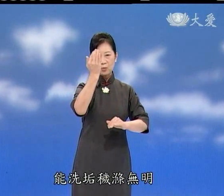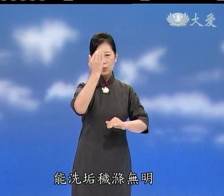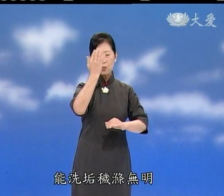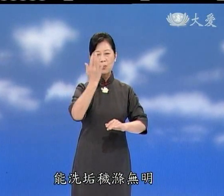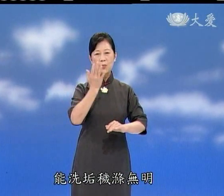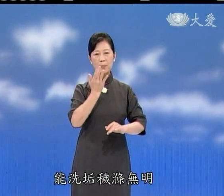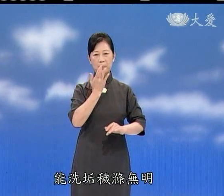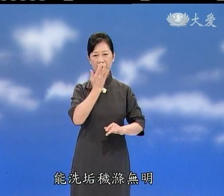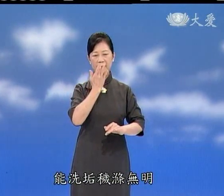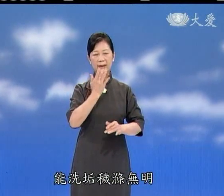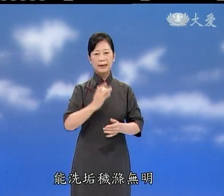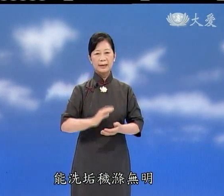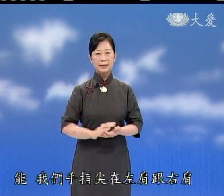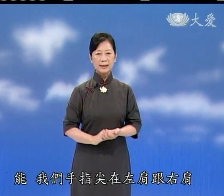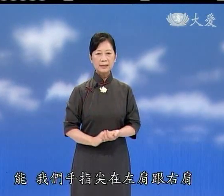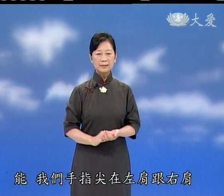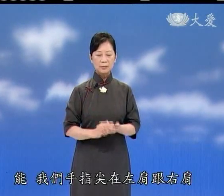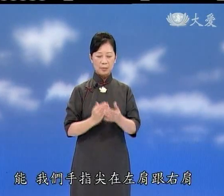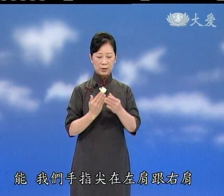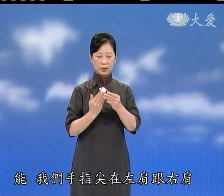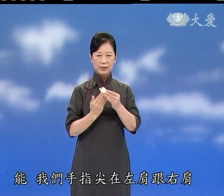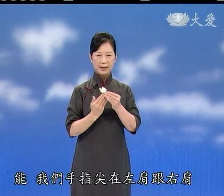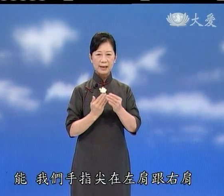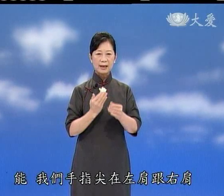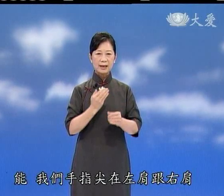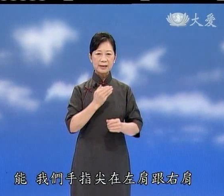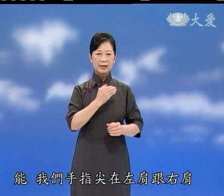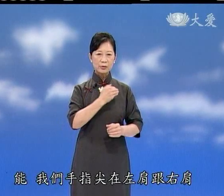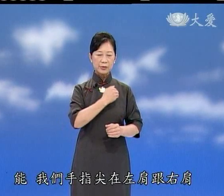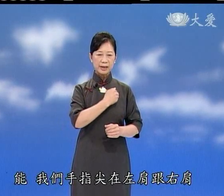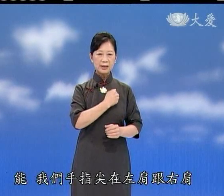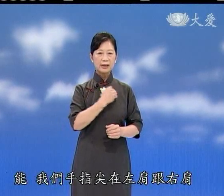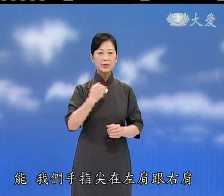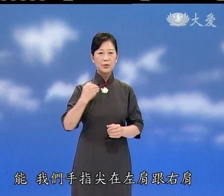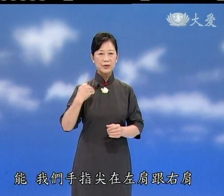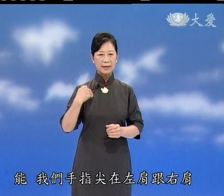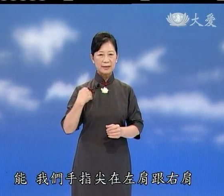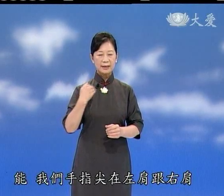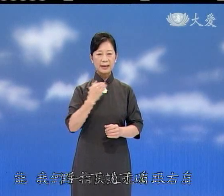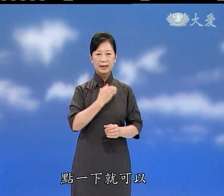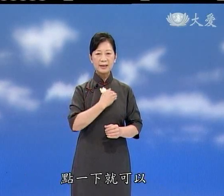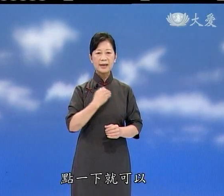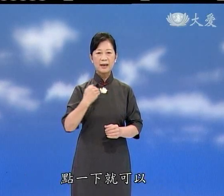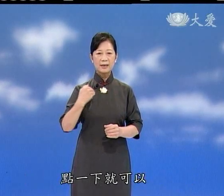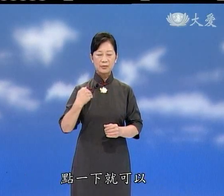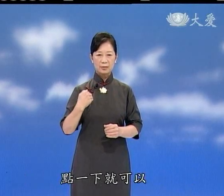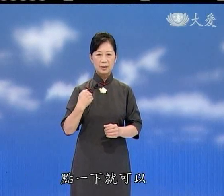无明，能我们手指间在左肩跟右肩点一下就可